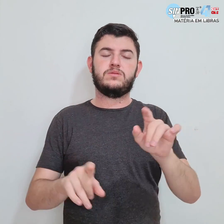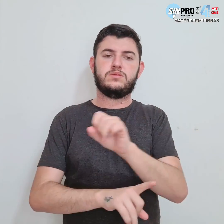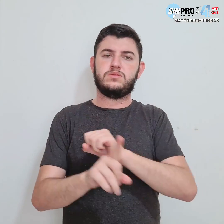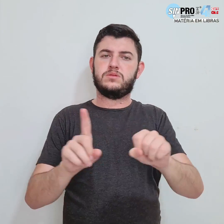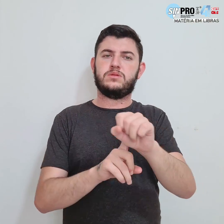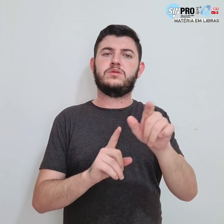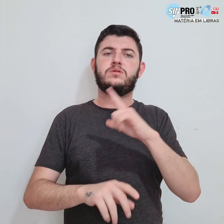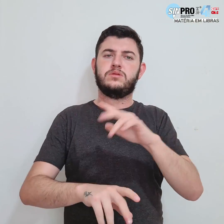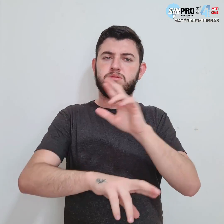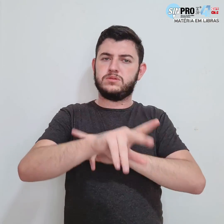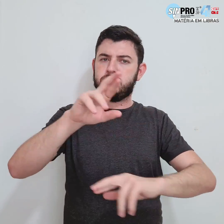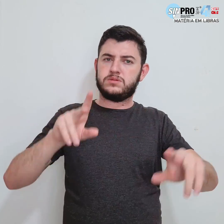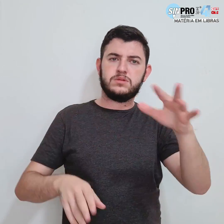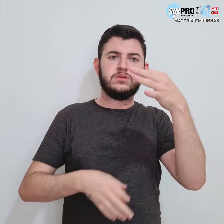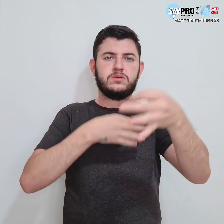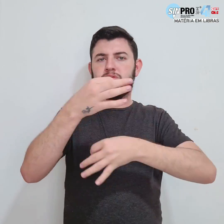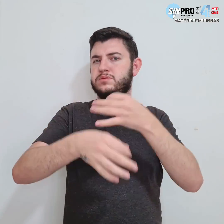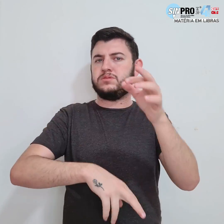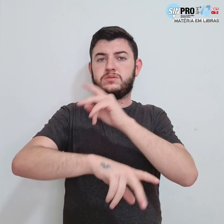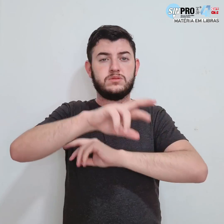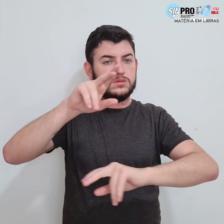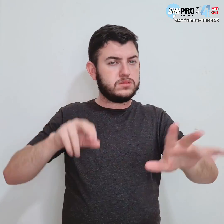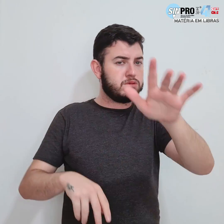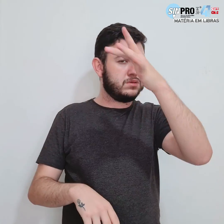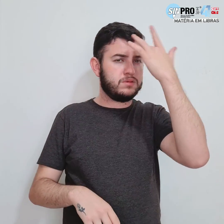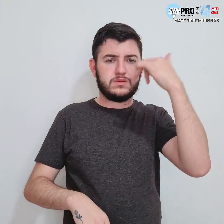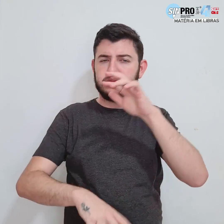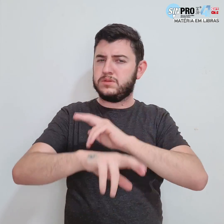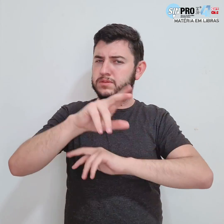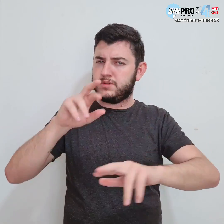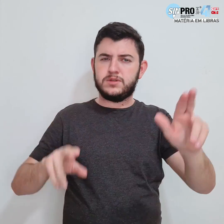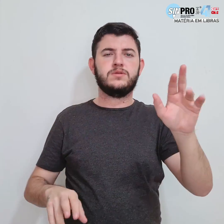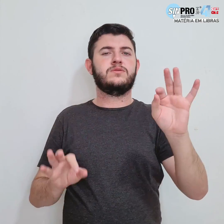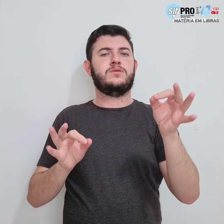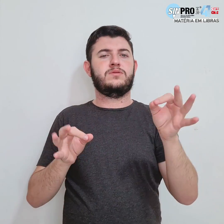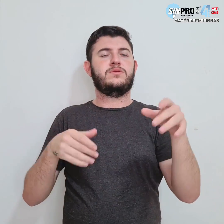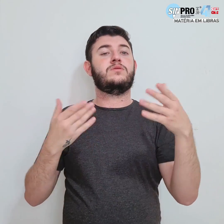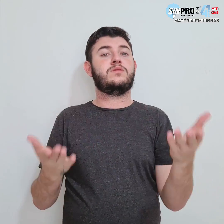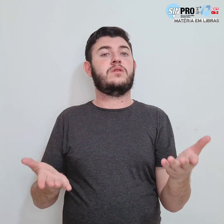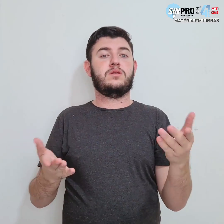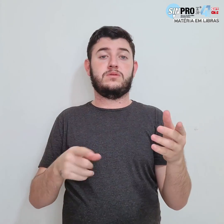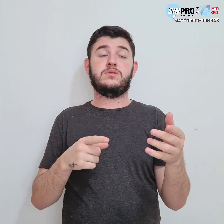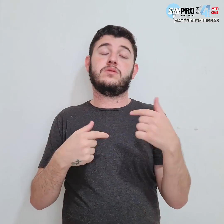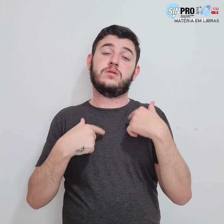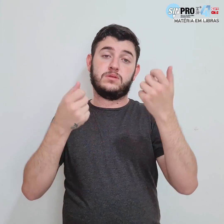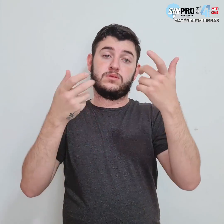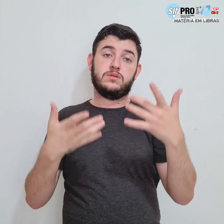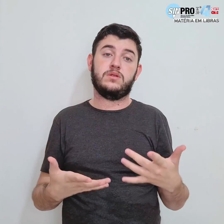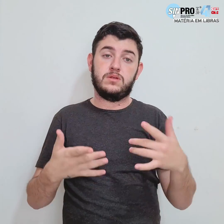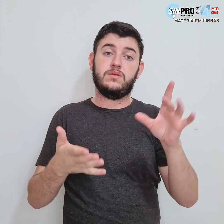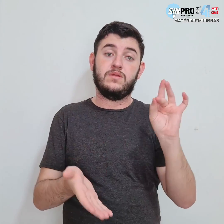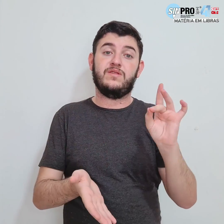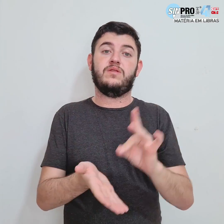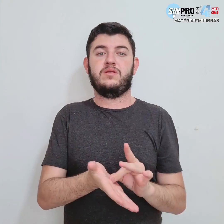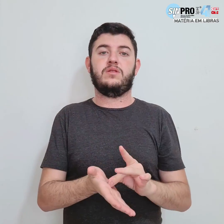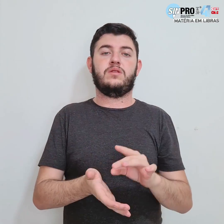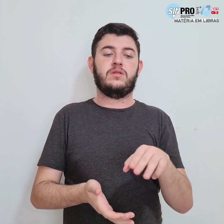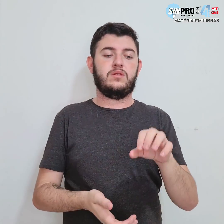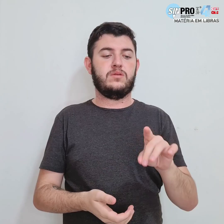nossa sociedade é diversa, com opiniões diversas, de sujeitos diversos, e na medida em que abdico, de certo modo,